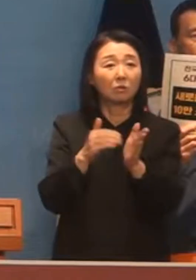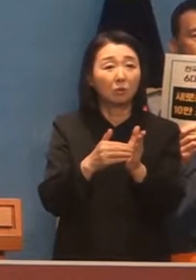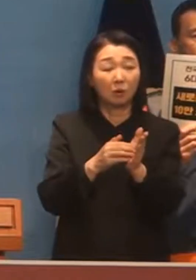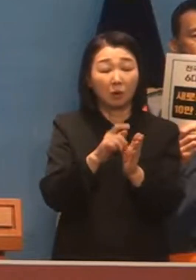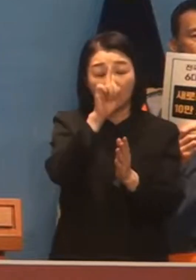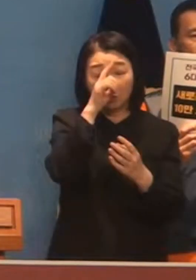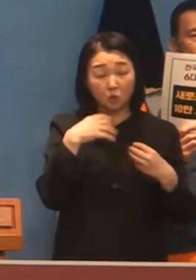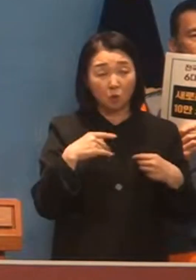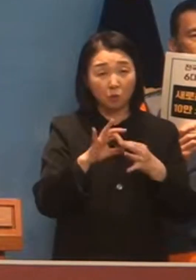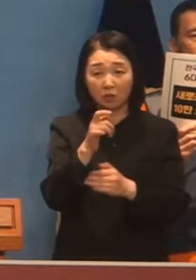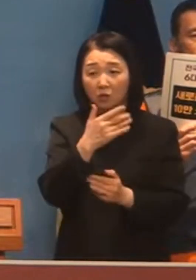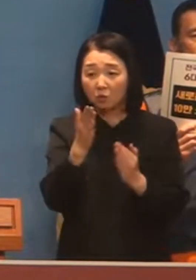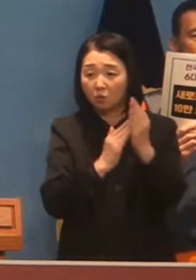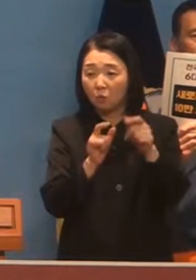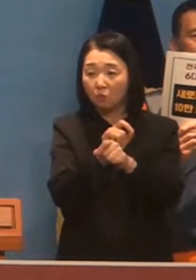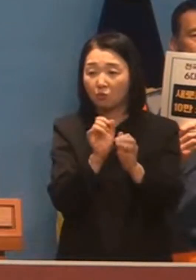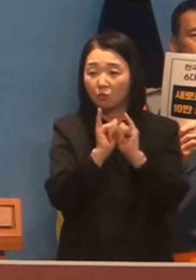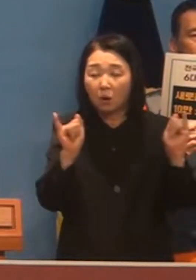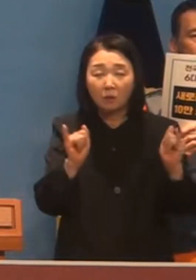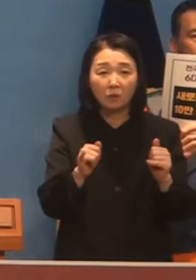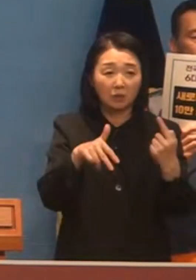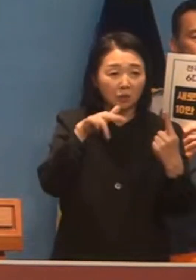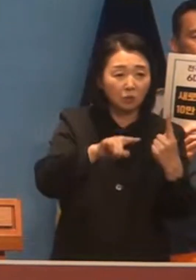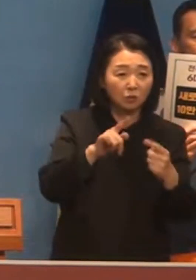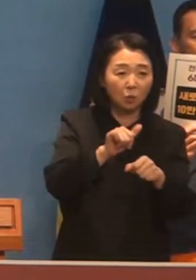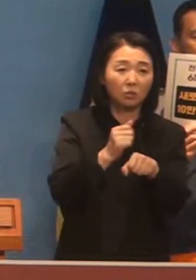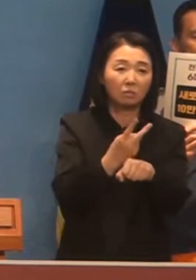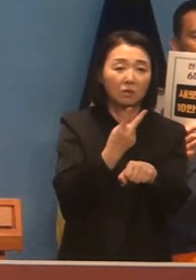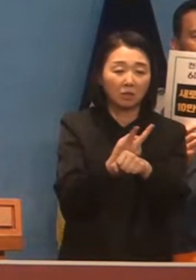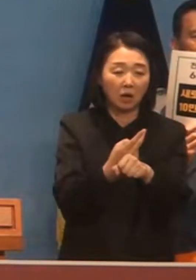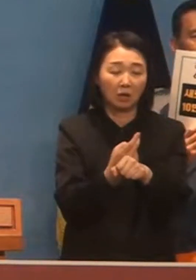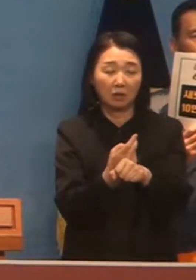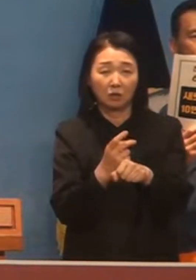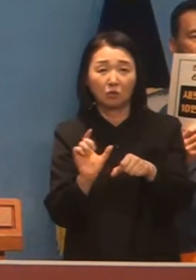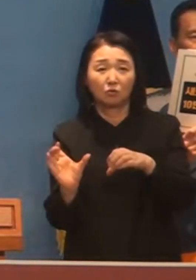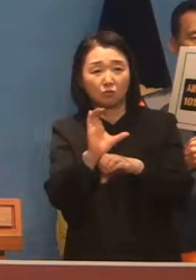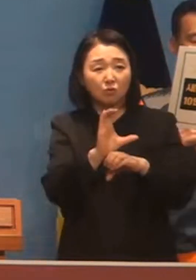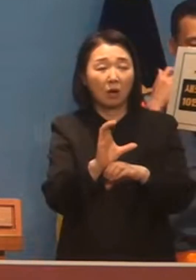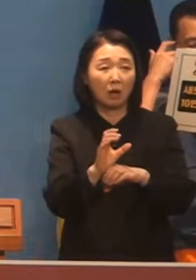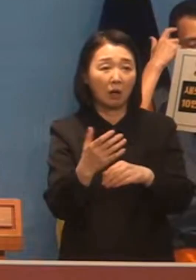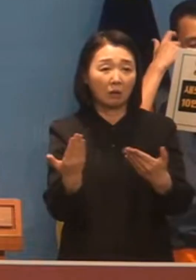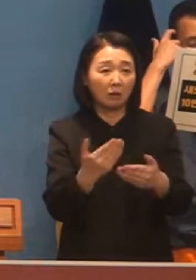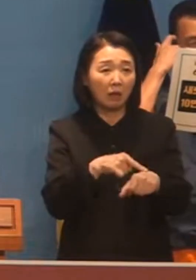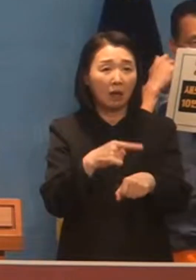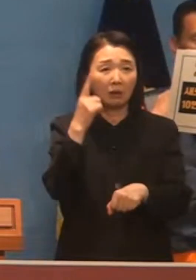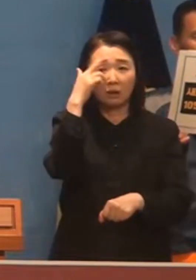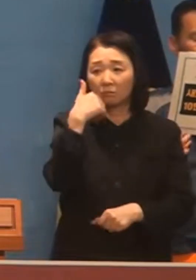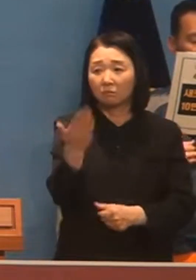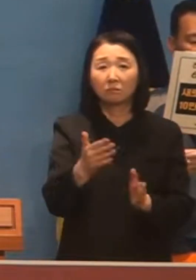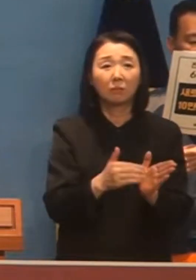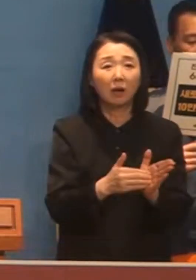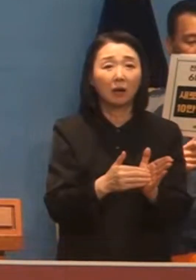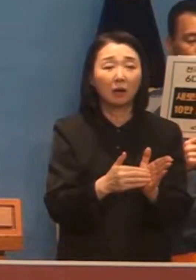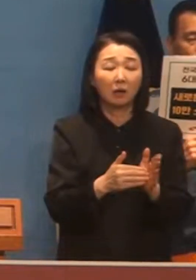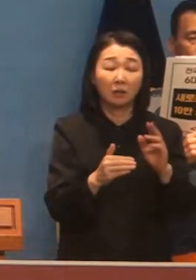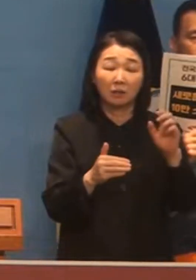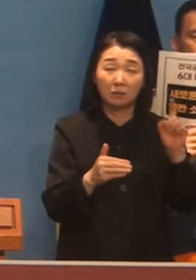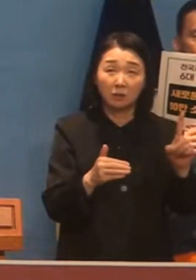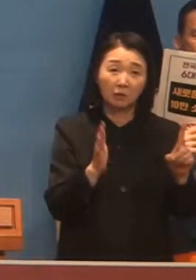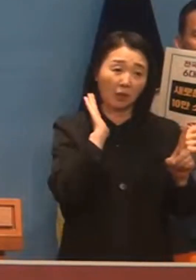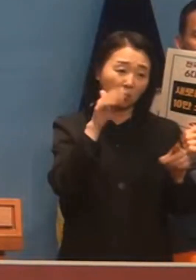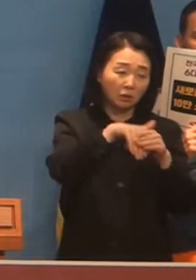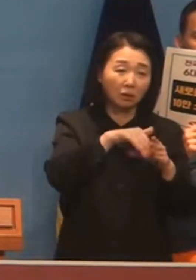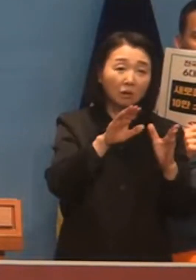정부 소속인 소방공무원들의 주 52시간 초과 노동에 대해서는 눈을 감고 있습니다. 21대